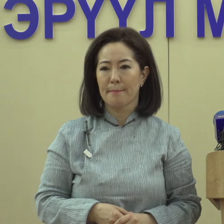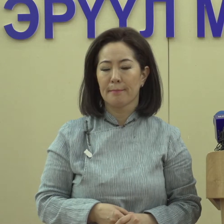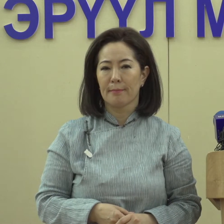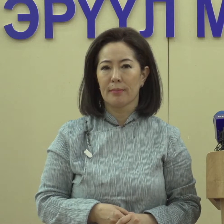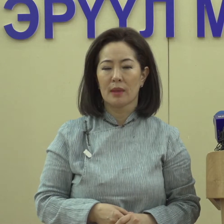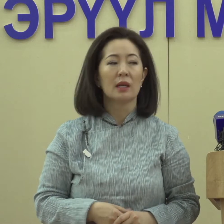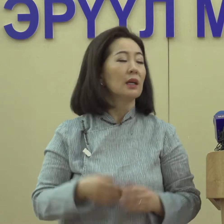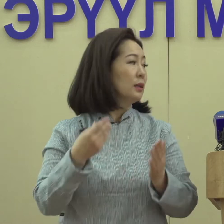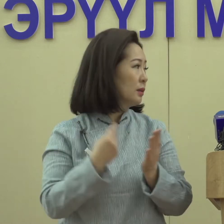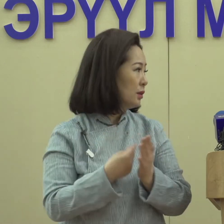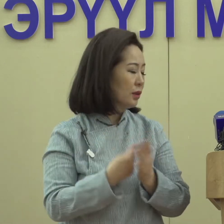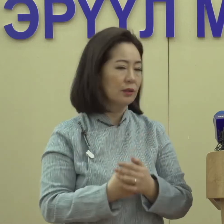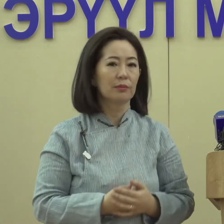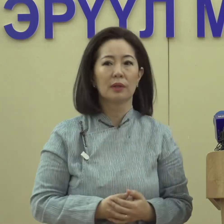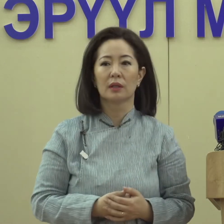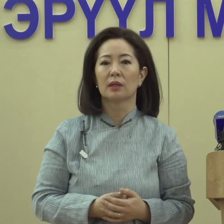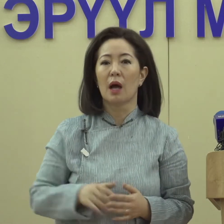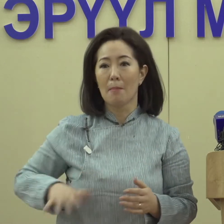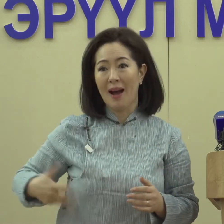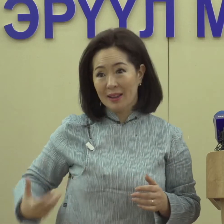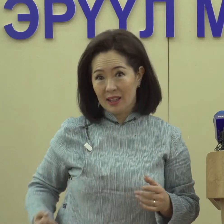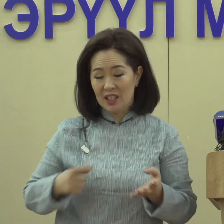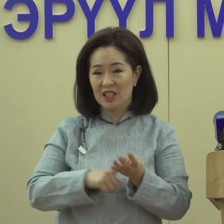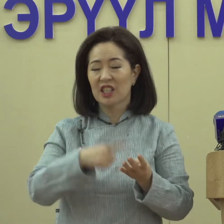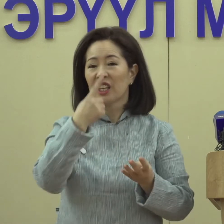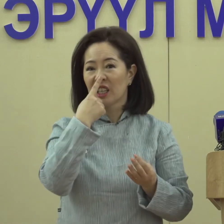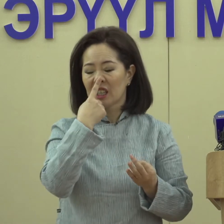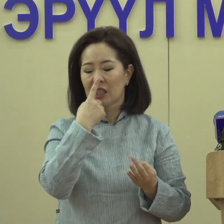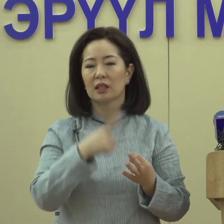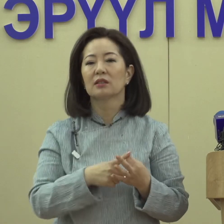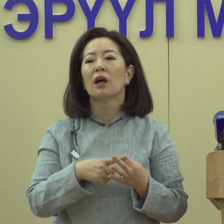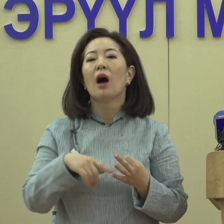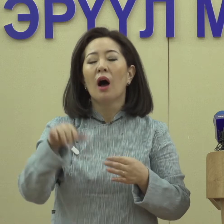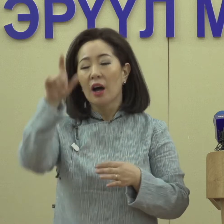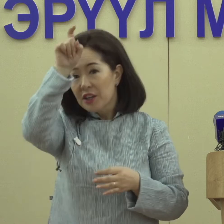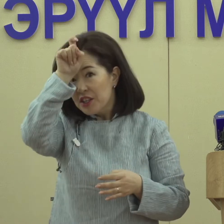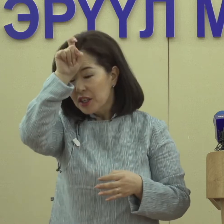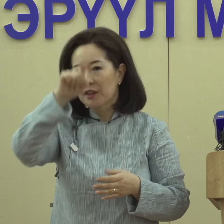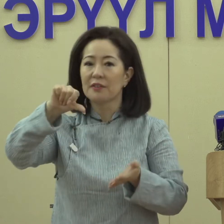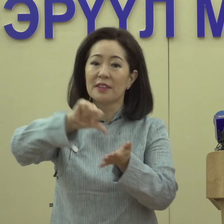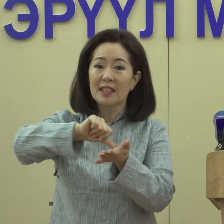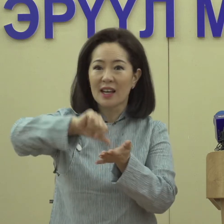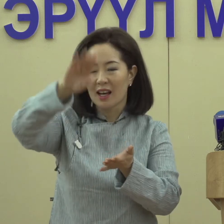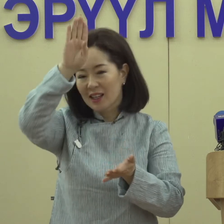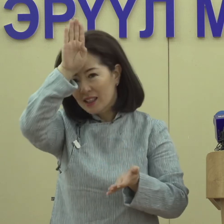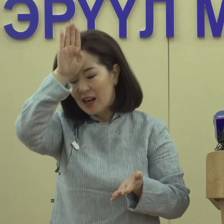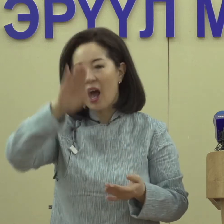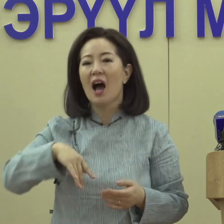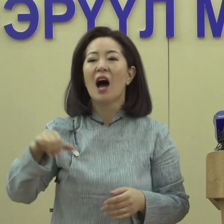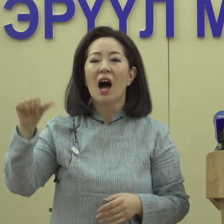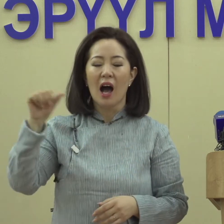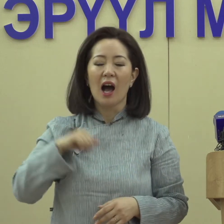За тухайлбал бол Бангладеш, Хятад, Египет, Индхиг, Иран, Ирак, Ливан, Непал,